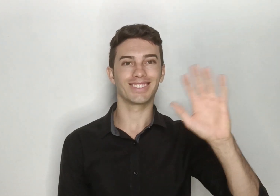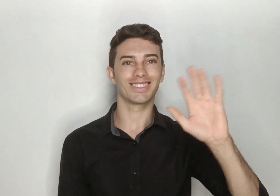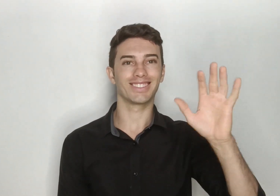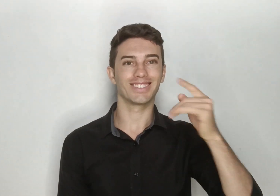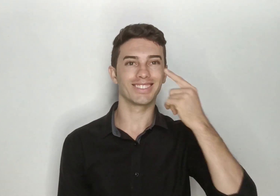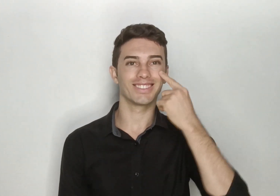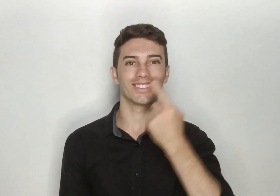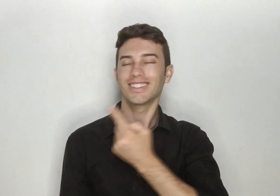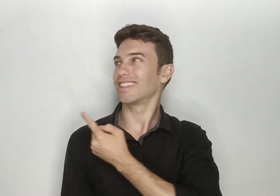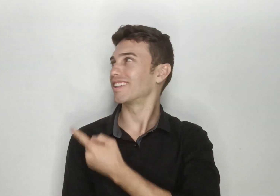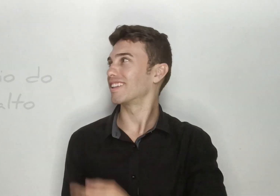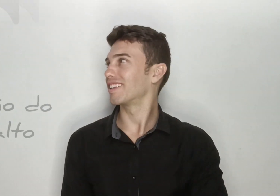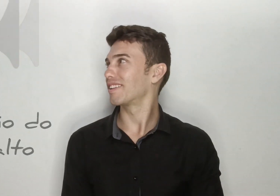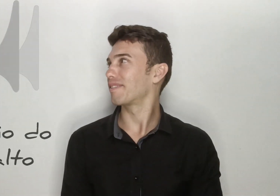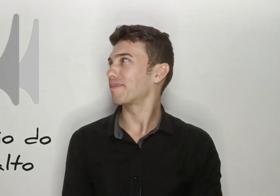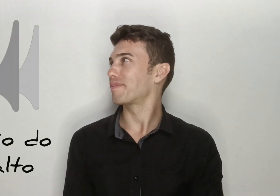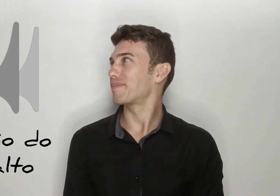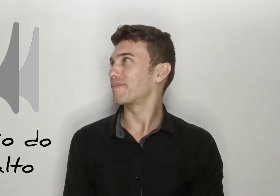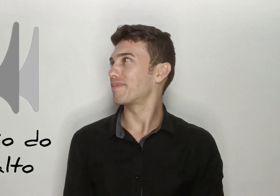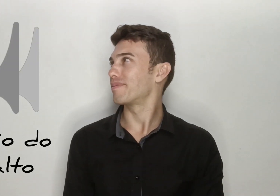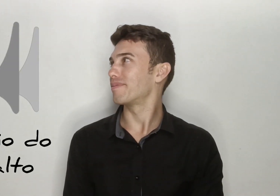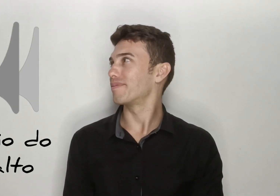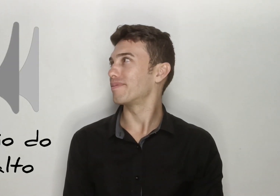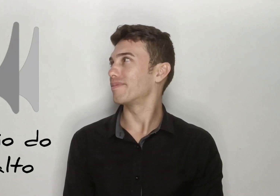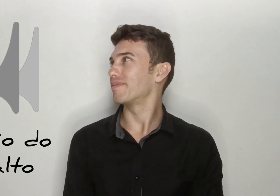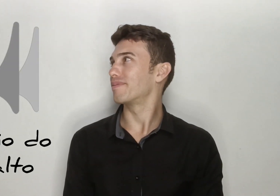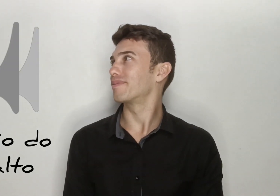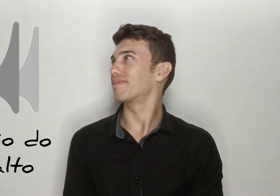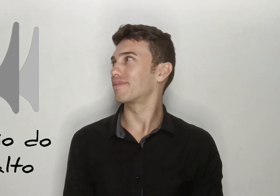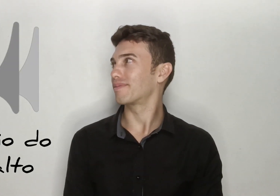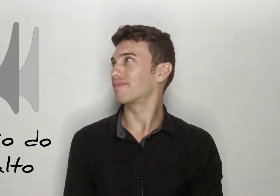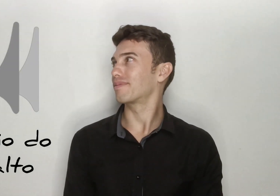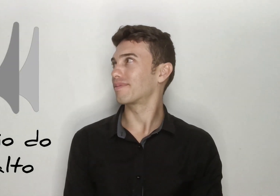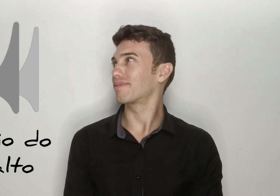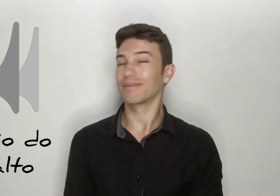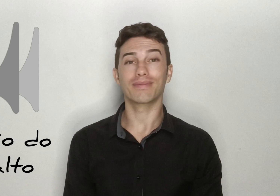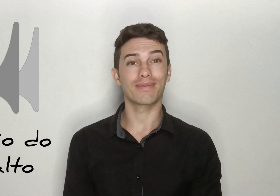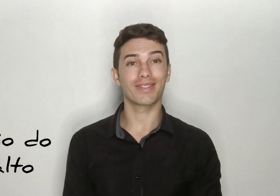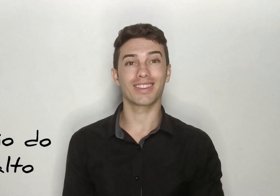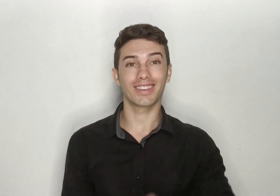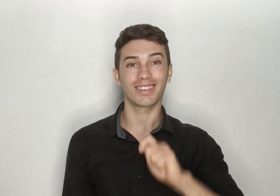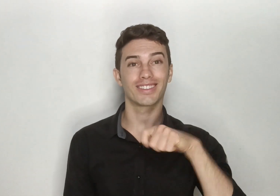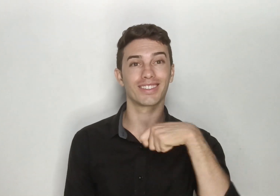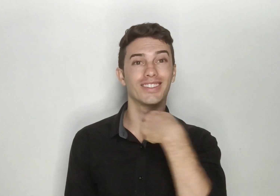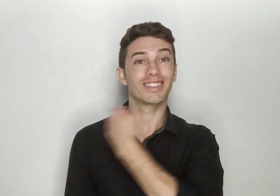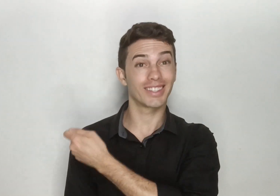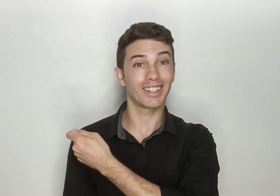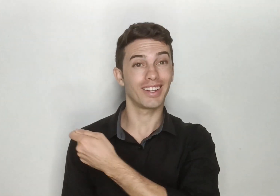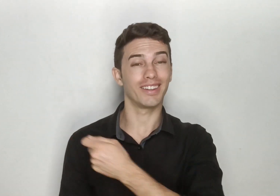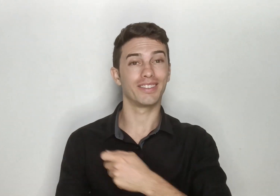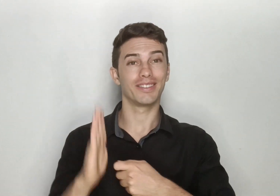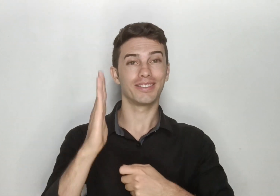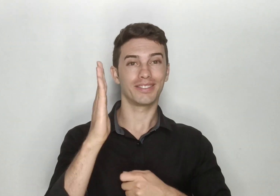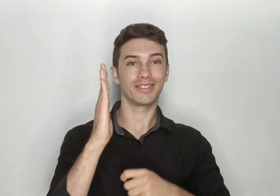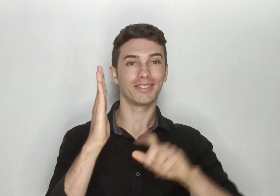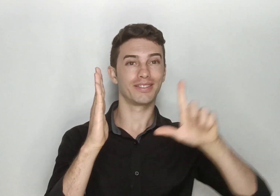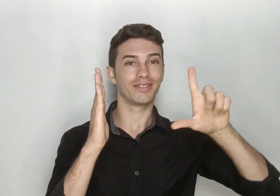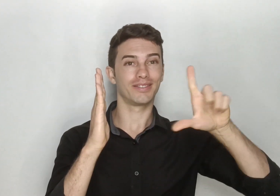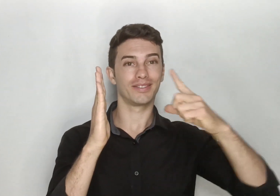Fala pessoal, vejam. Palácio do Planalto. Para fazer o sinal, utilizará uma mão virada para a direita e a outra